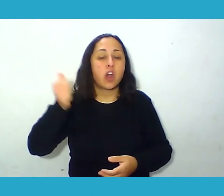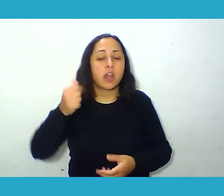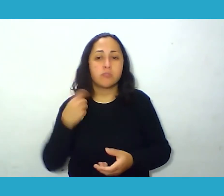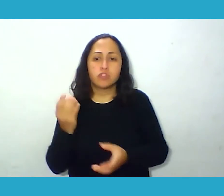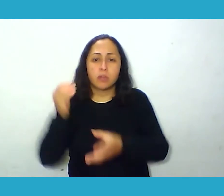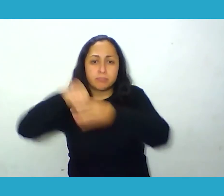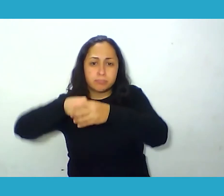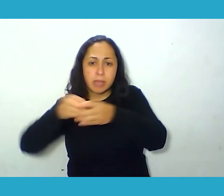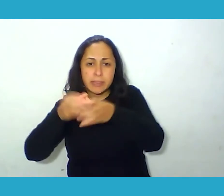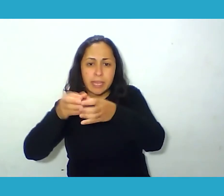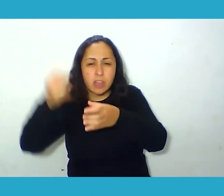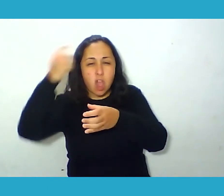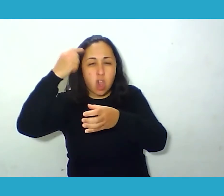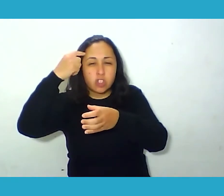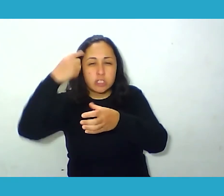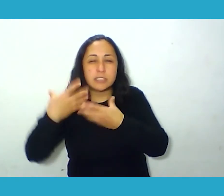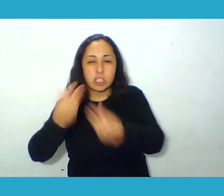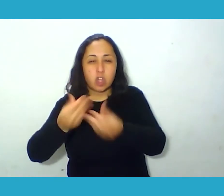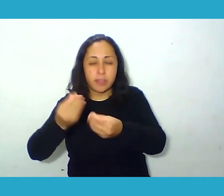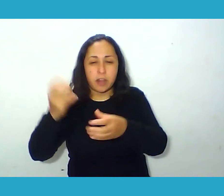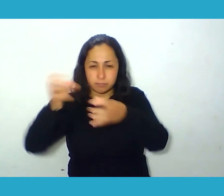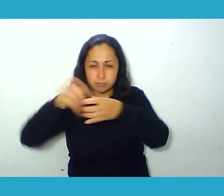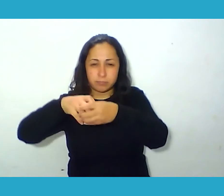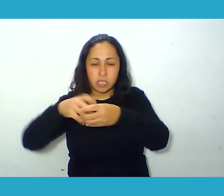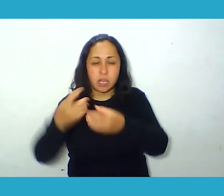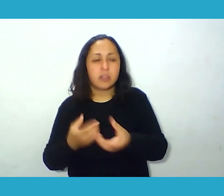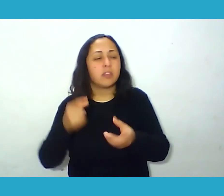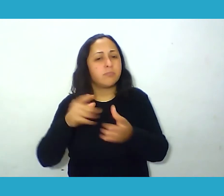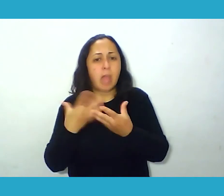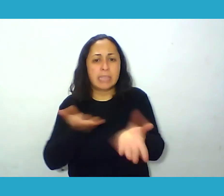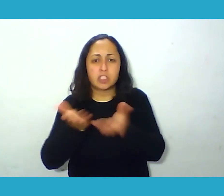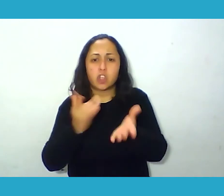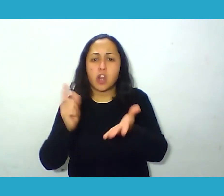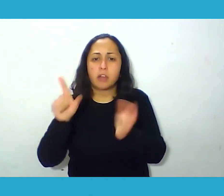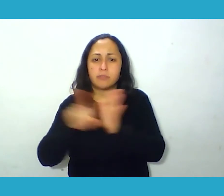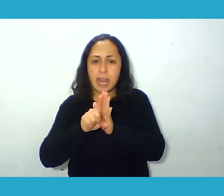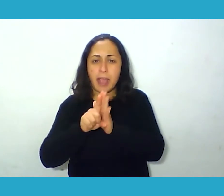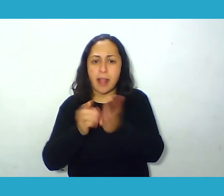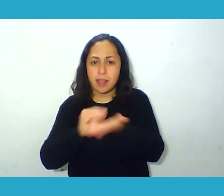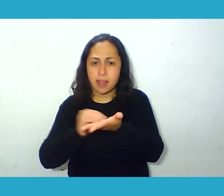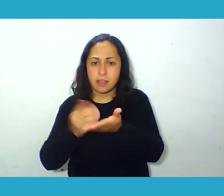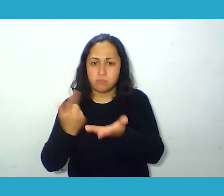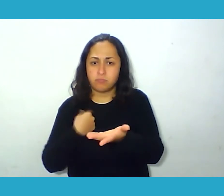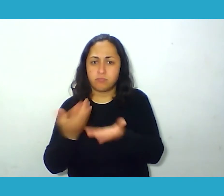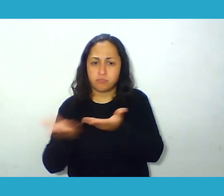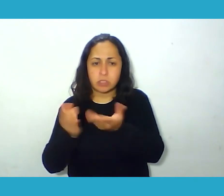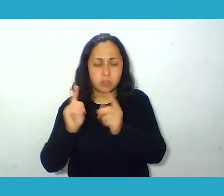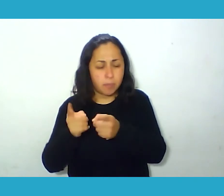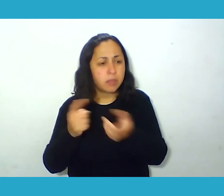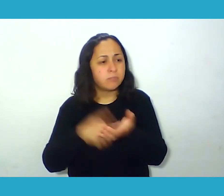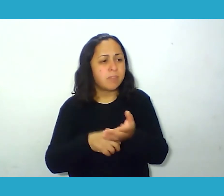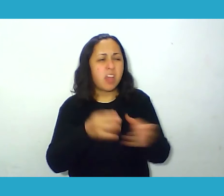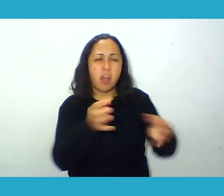integrante de Conciencia Solidaria y asesora legal. Relata que asistió a la audiencia del 2018 y puede visualizar que el proyecto